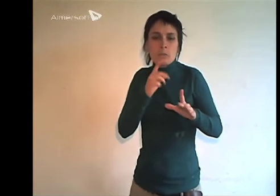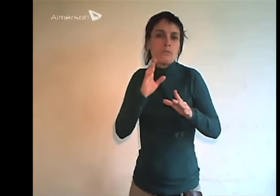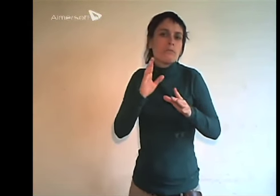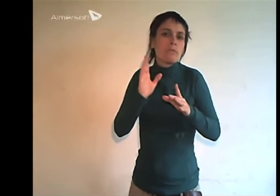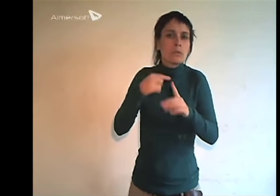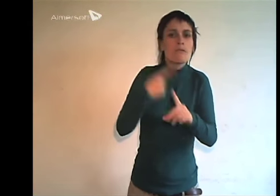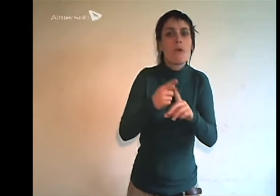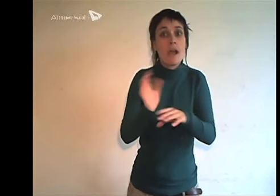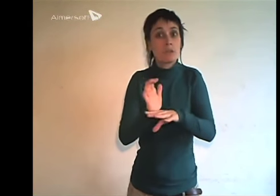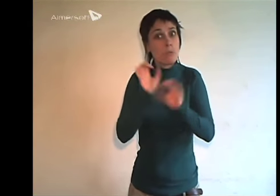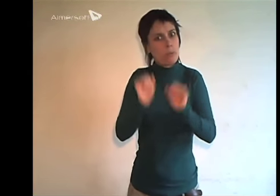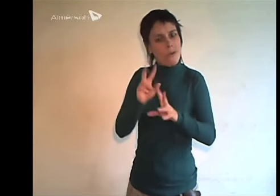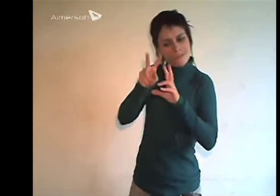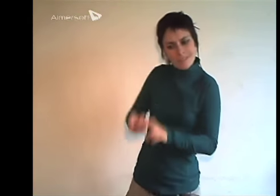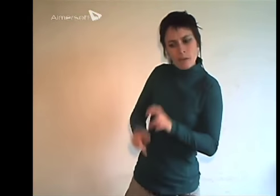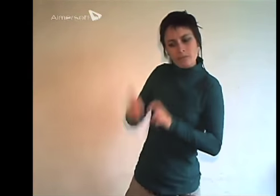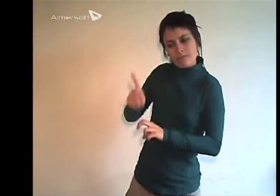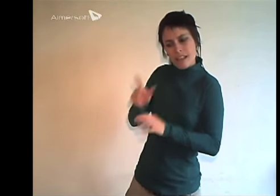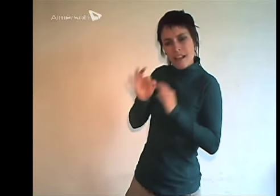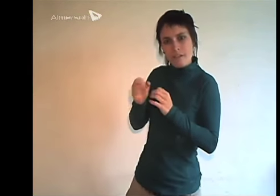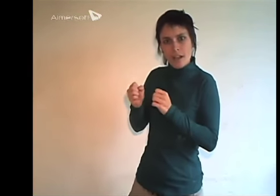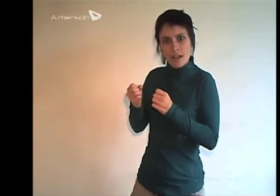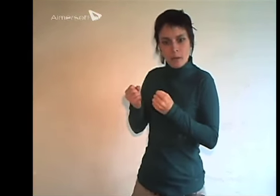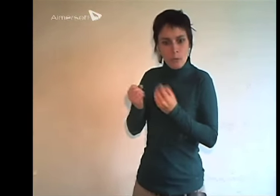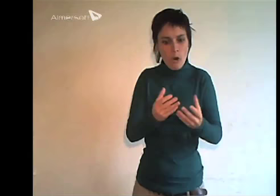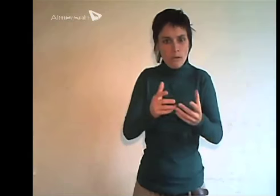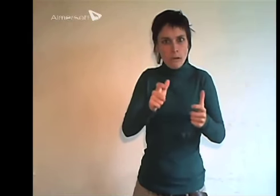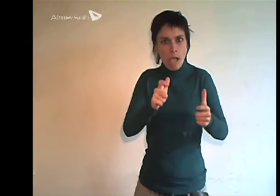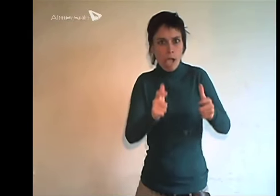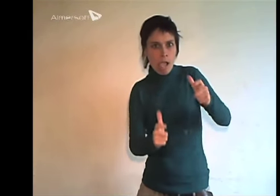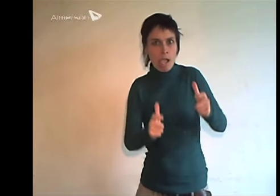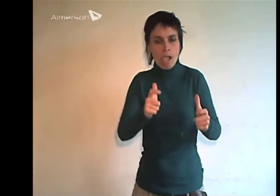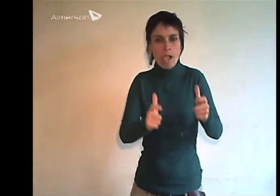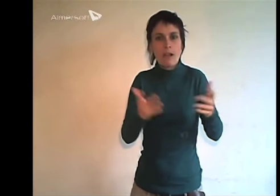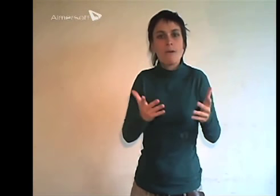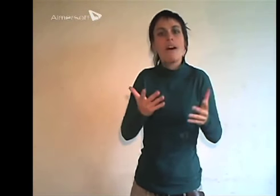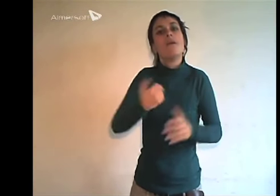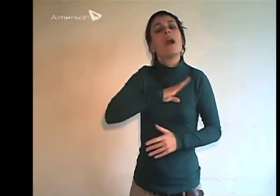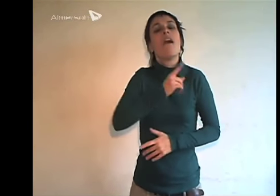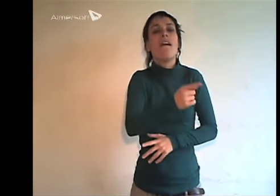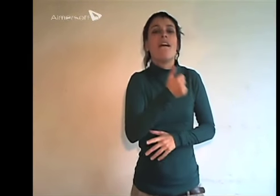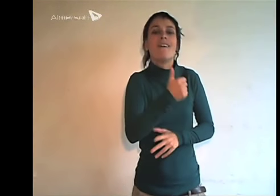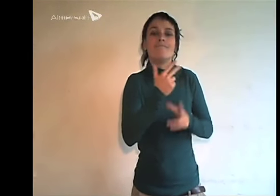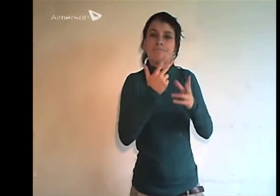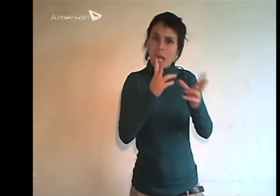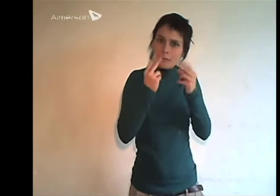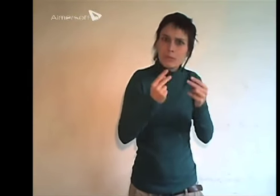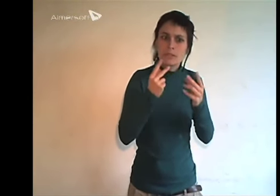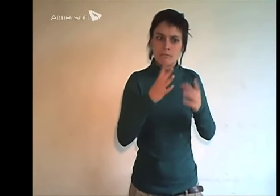de la prochaine émission, finir là-dessus parce que quand même on a bien vu qu'il y a une vraie communauté sourde, il y a une vraie culture sourde, il y a un vrai idiome